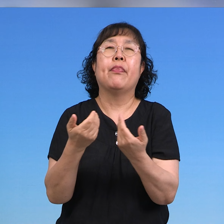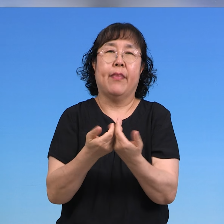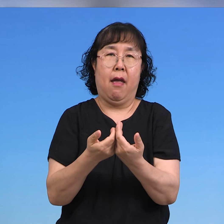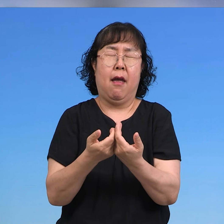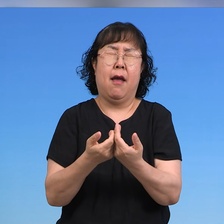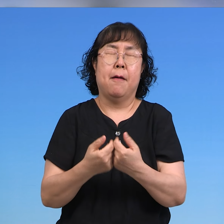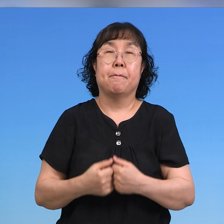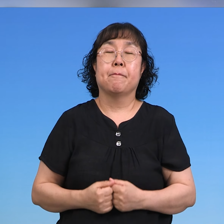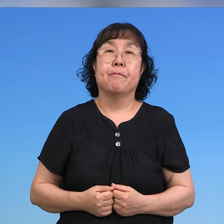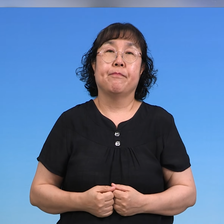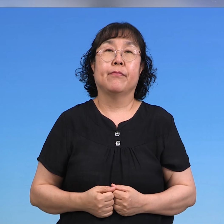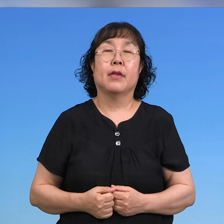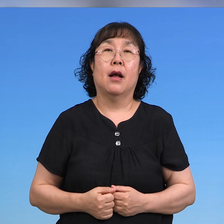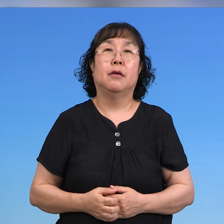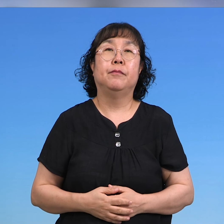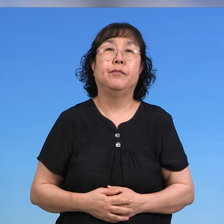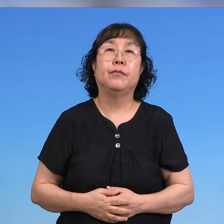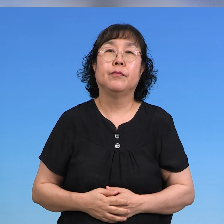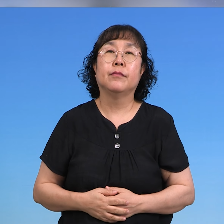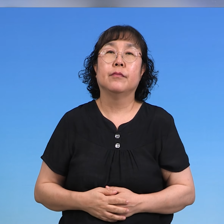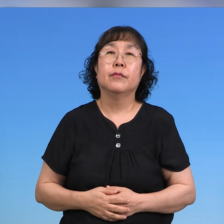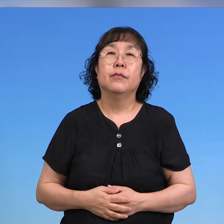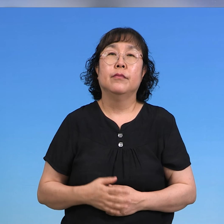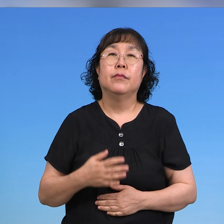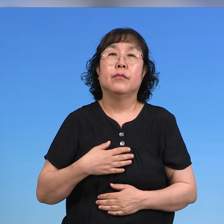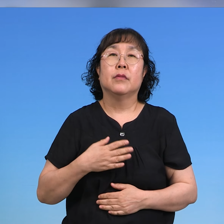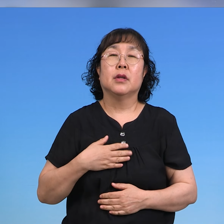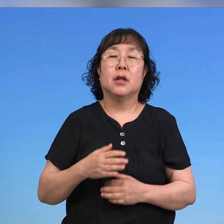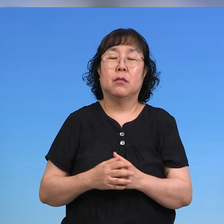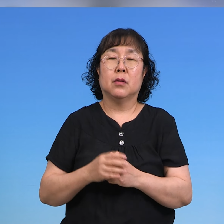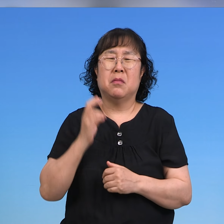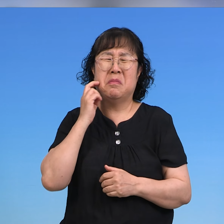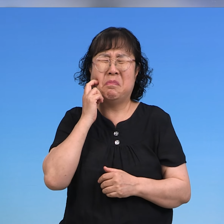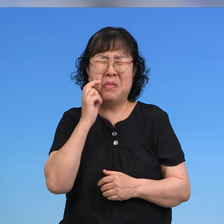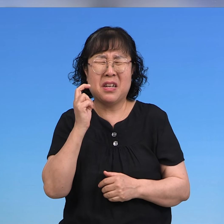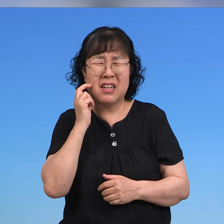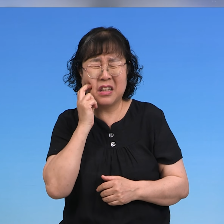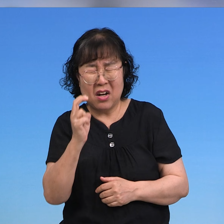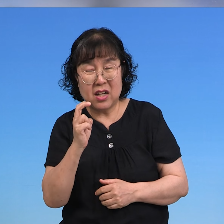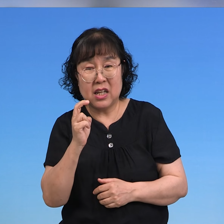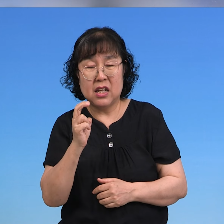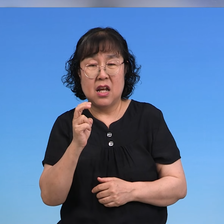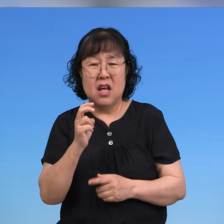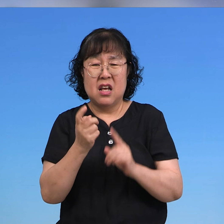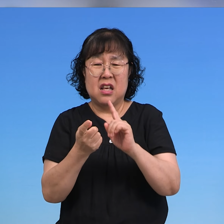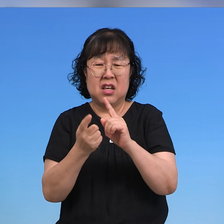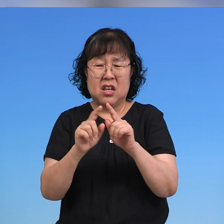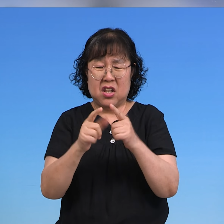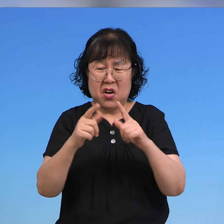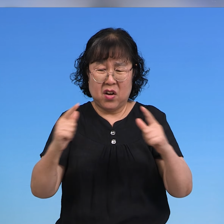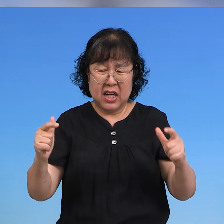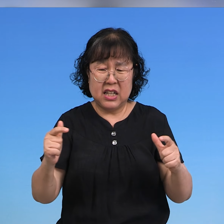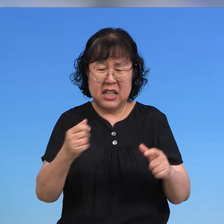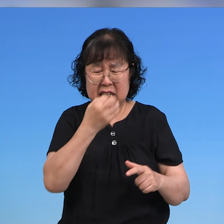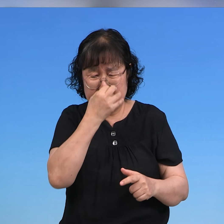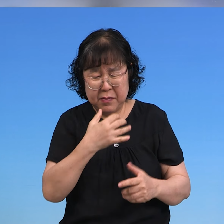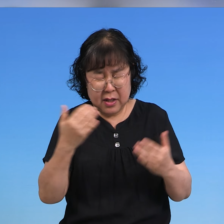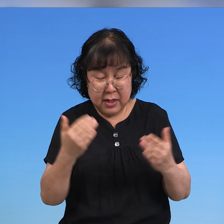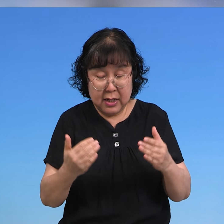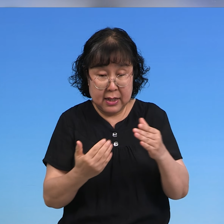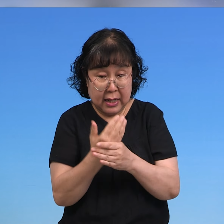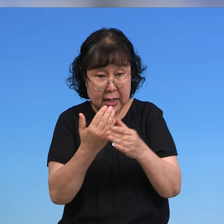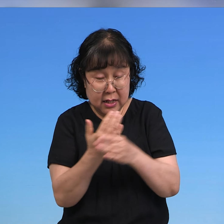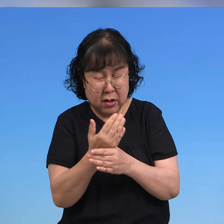한 번씩 이렇게 뭐 비극적인, 최근에 서현역에서도 일어났습니다만 이런 비극적인 일이 일어나는 건 그